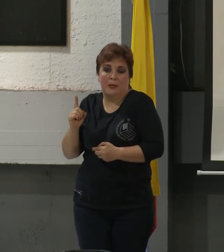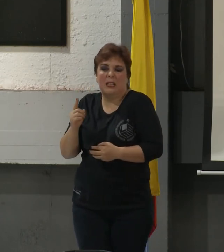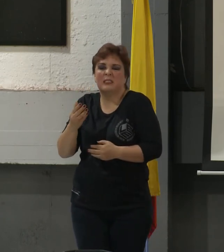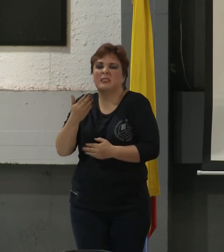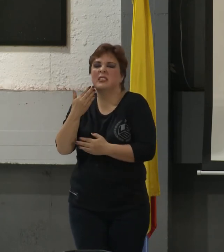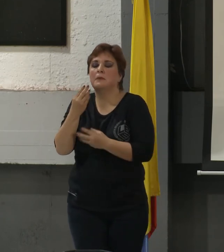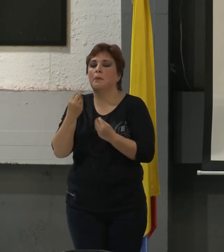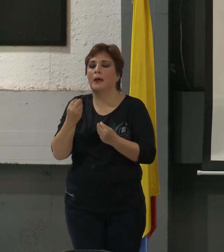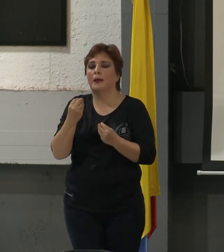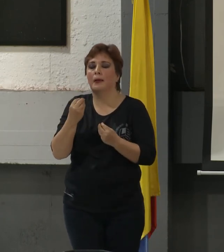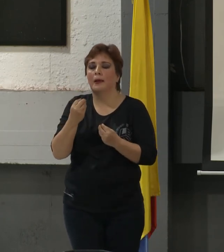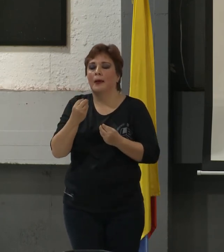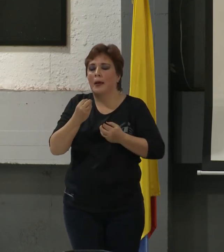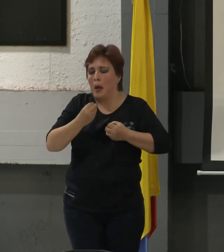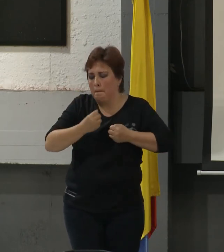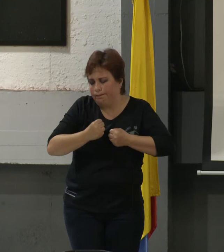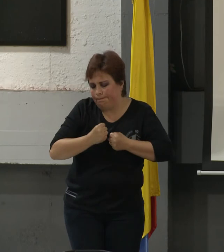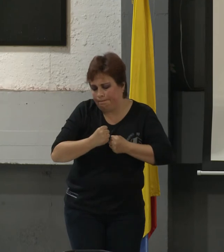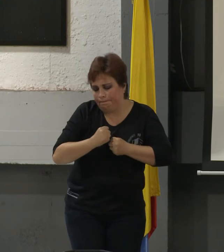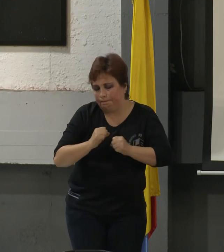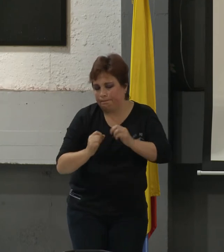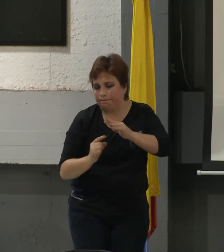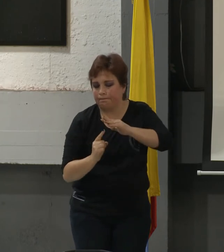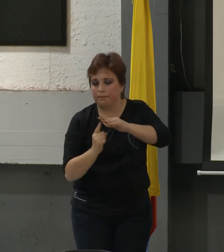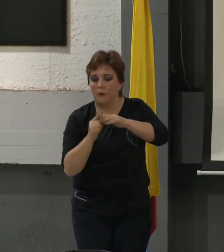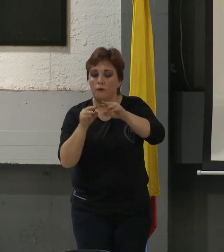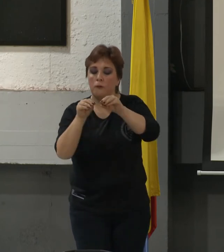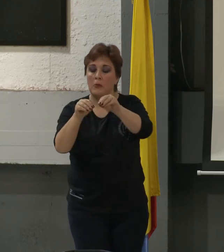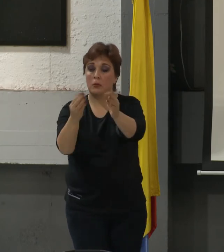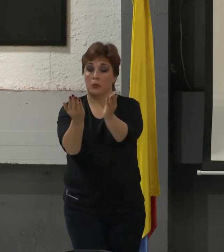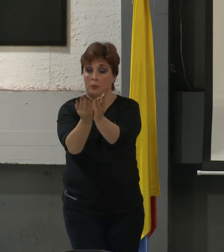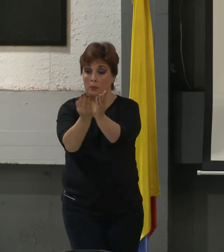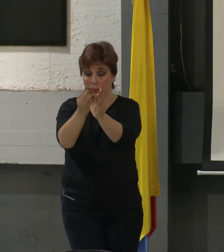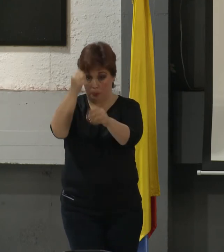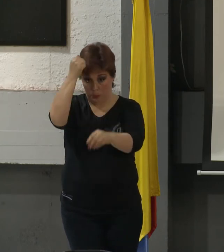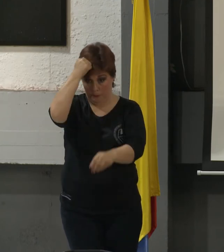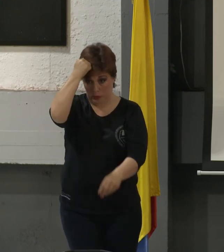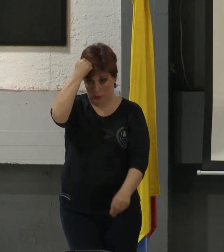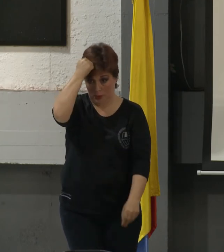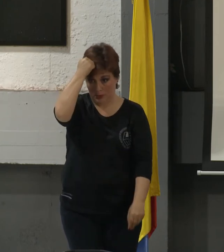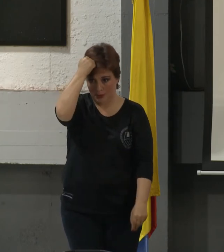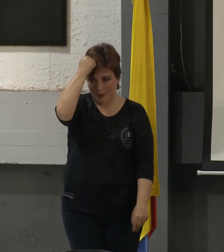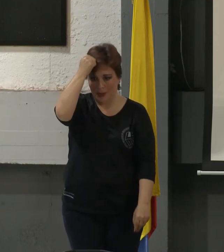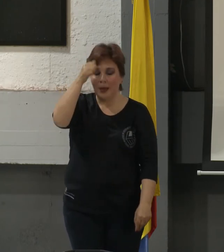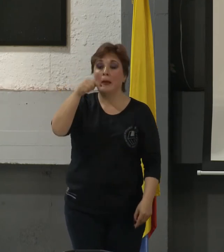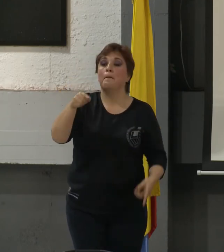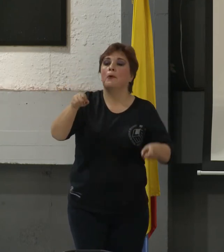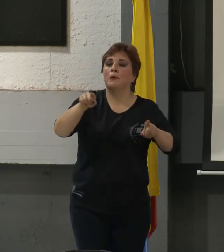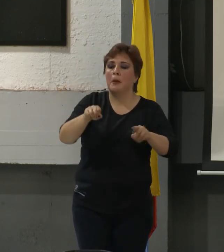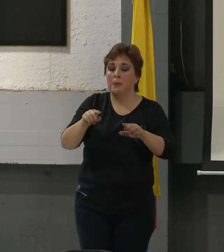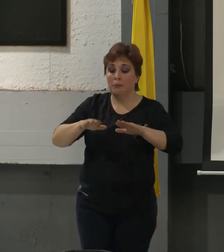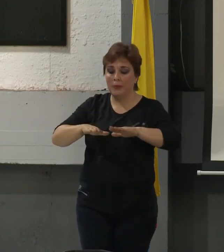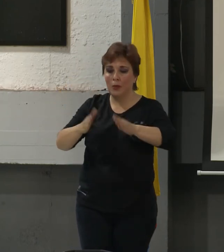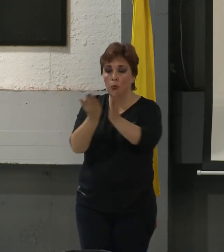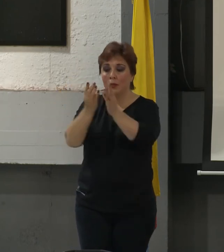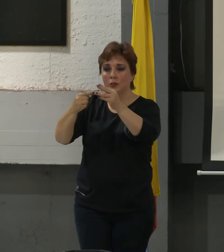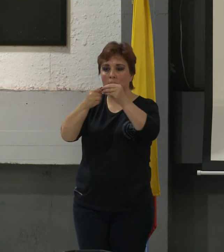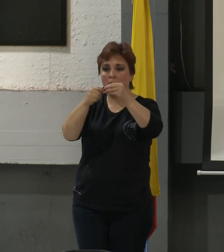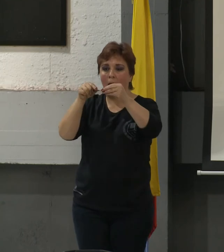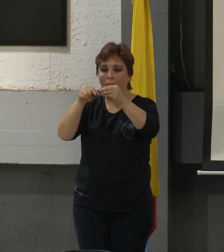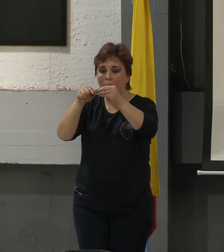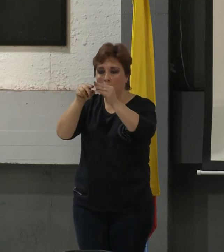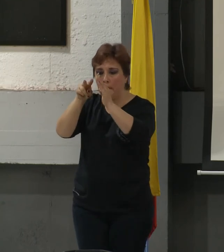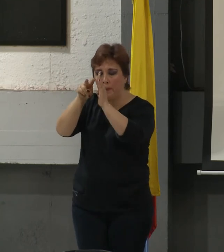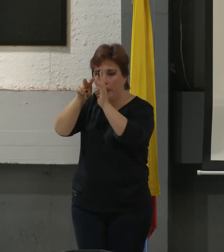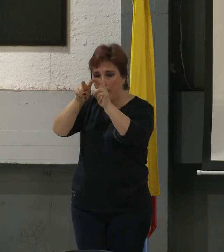formación de educadores especiales para el país y en la proyección de la educación especial como un campo de estudio en el que se reconoce al